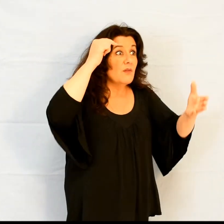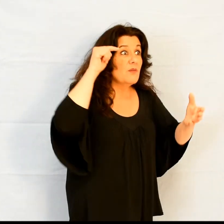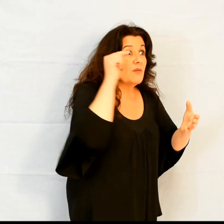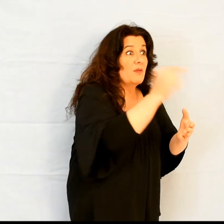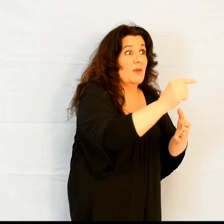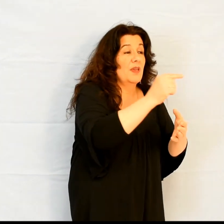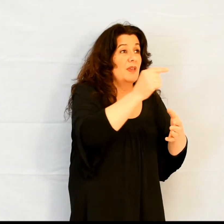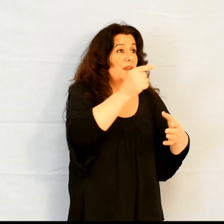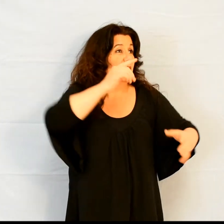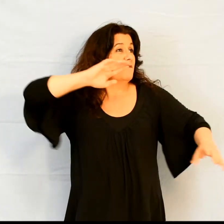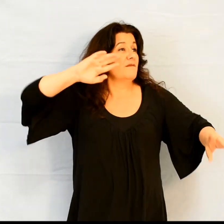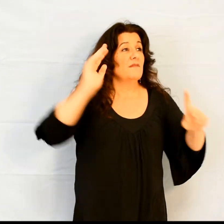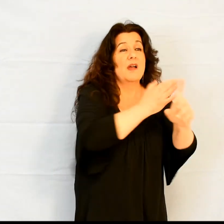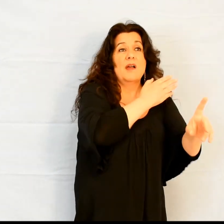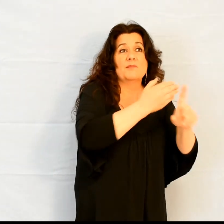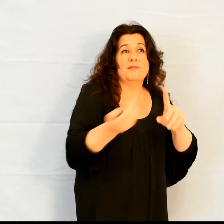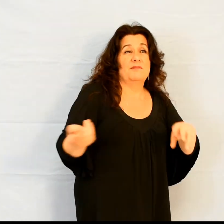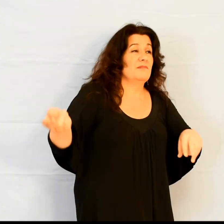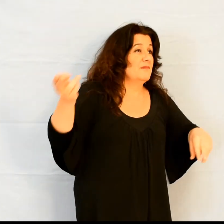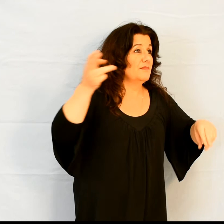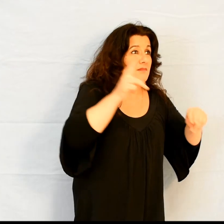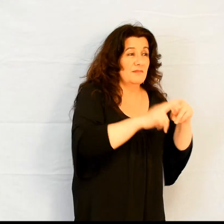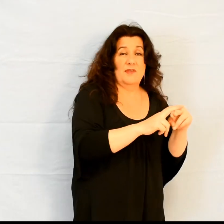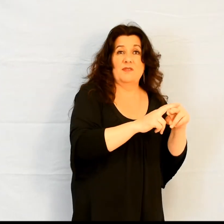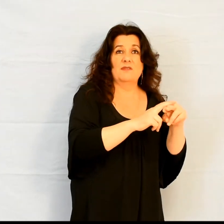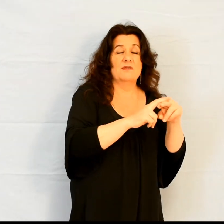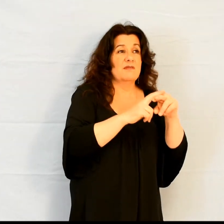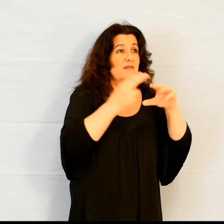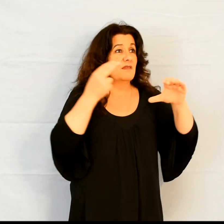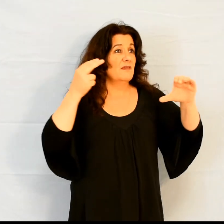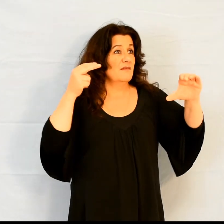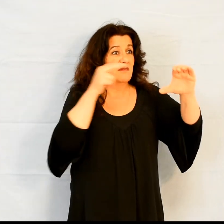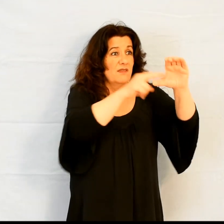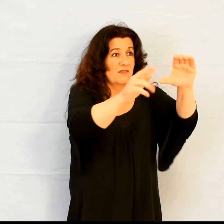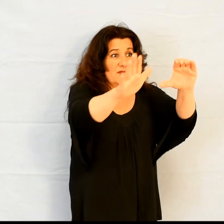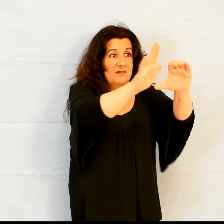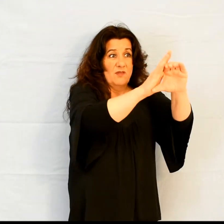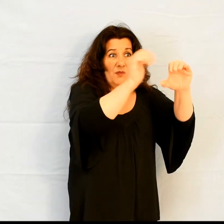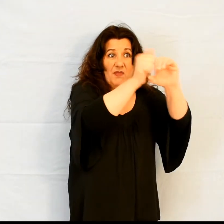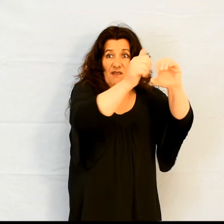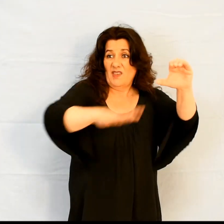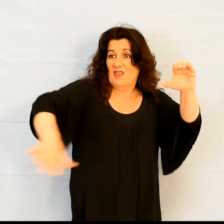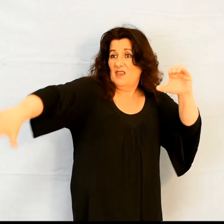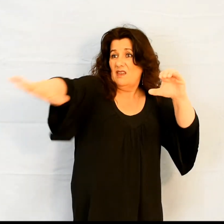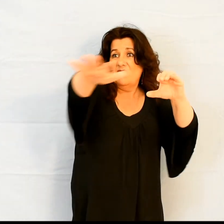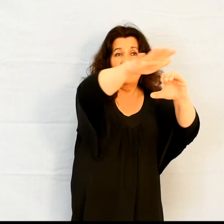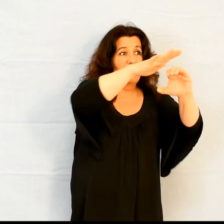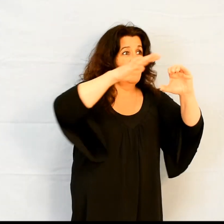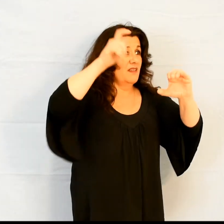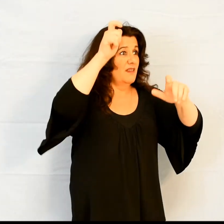On a placé sa tombe avec les méchants, son tombeau avec les